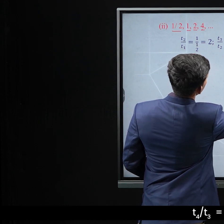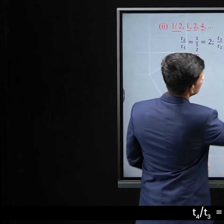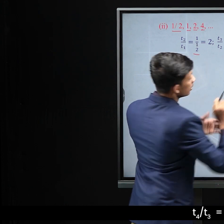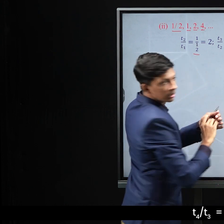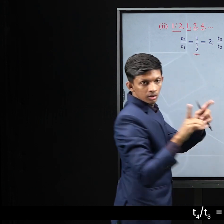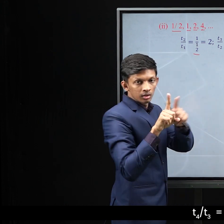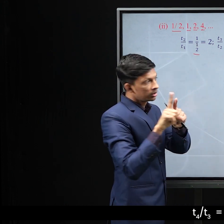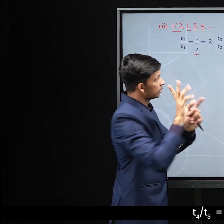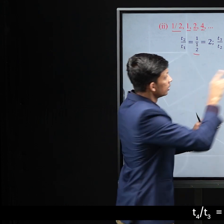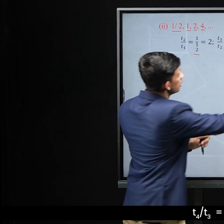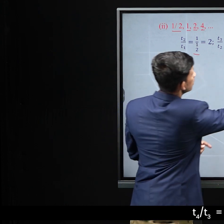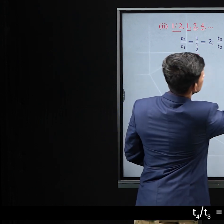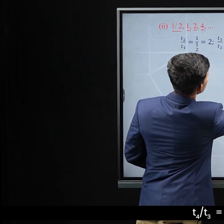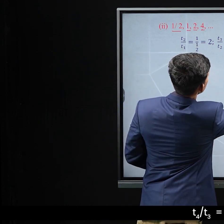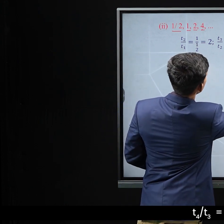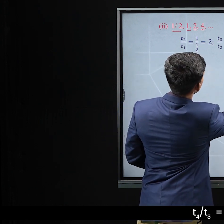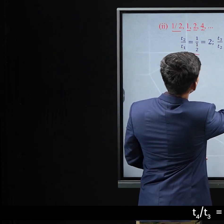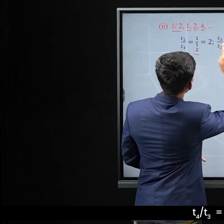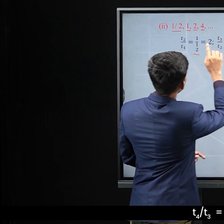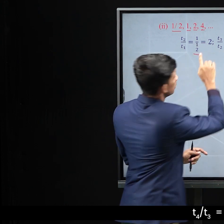4/2 2.